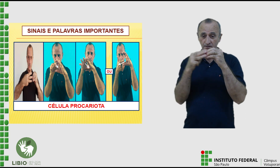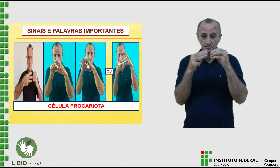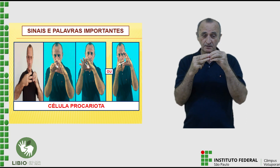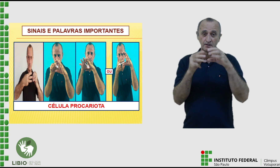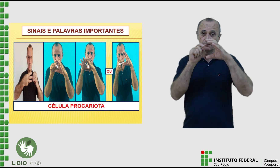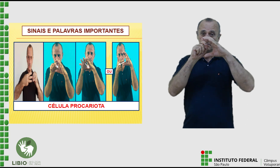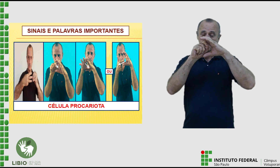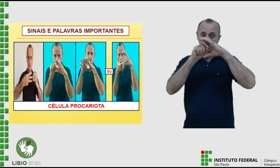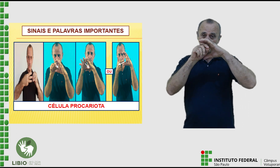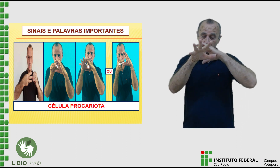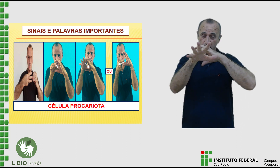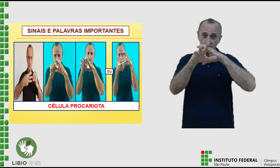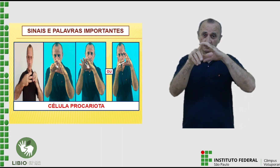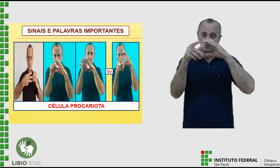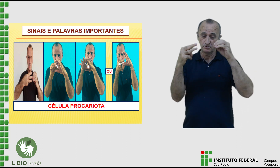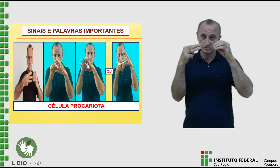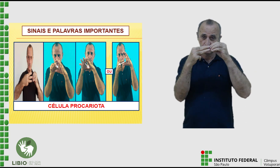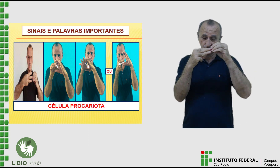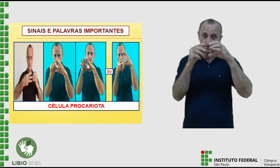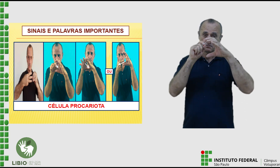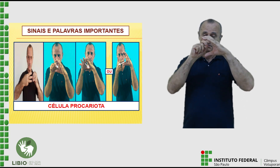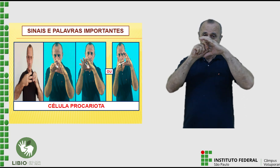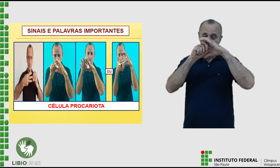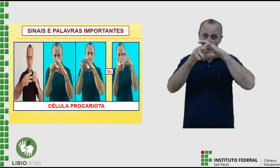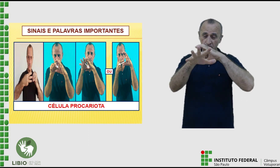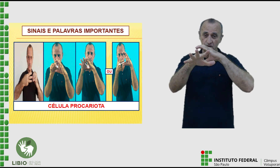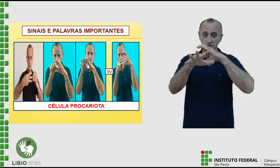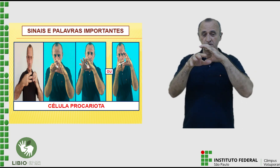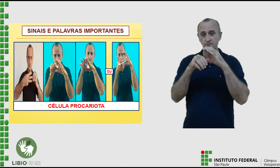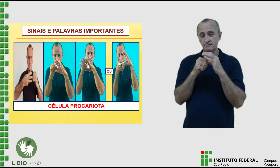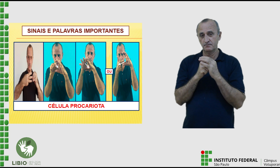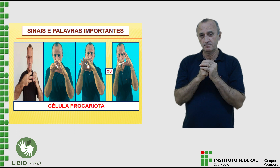Célula procariota, célula procariota.